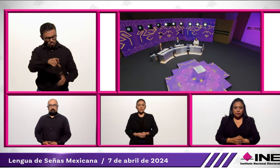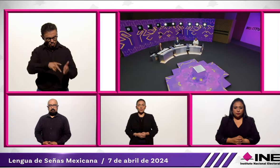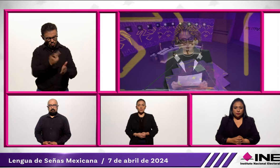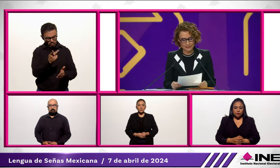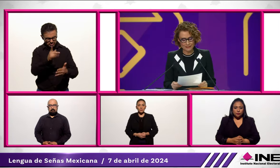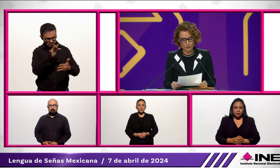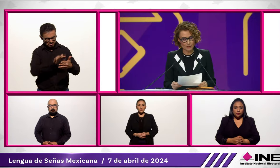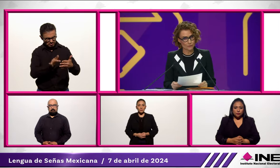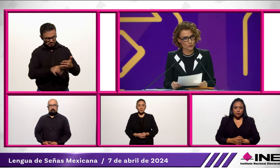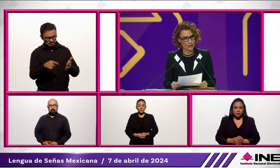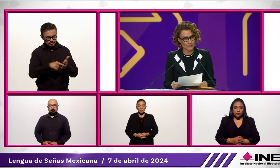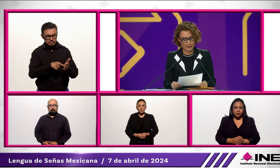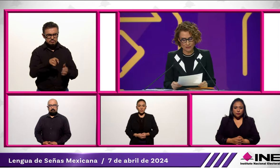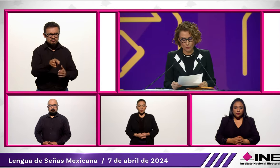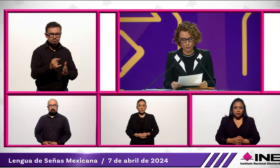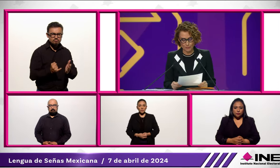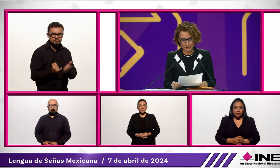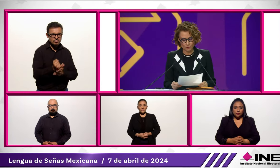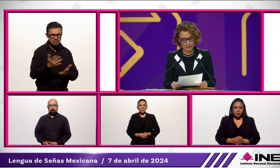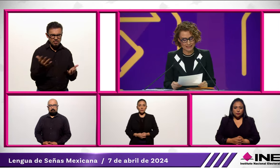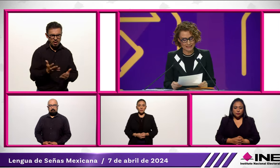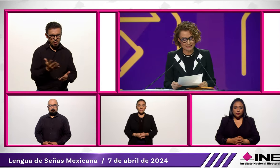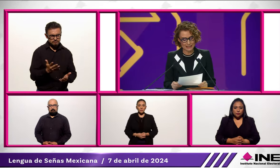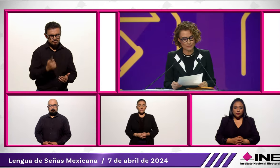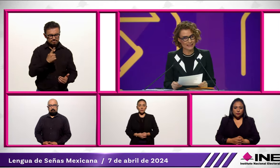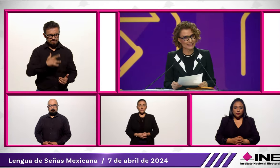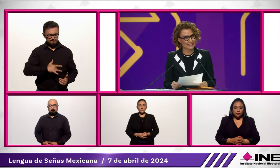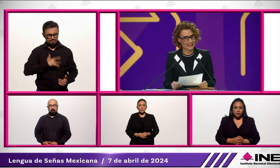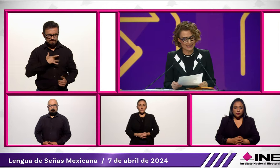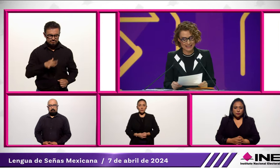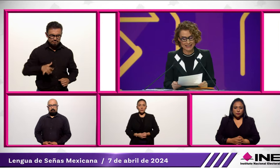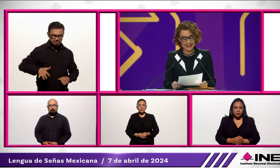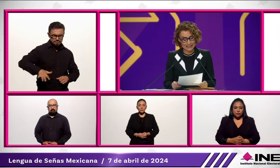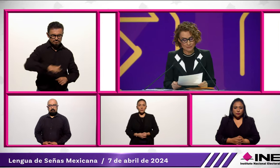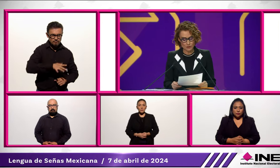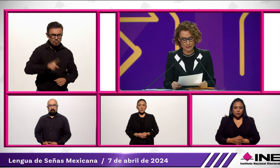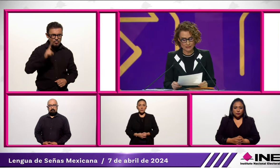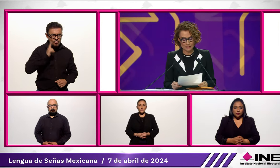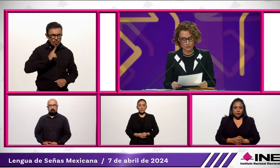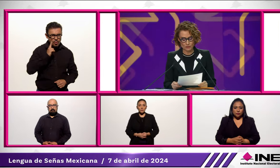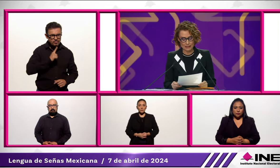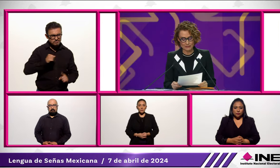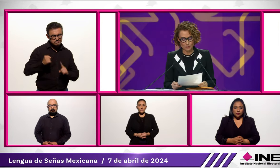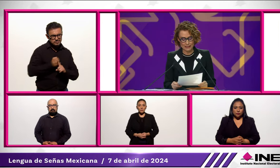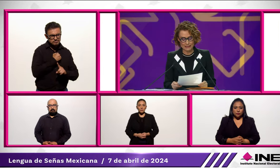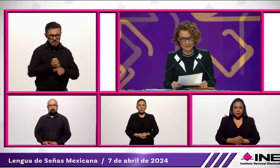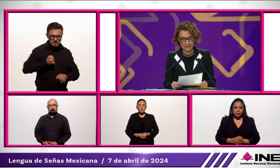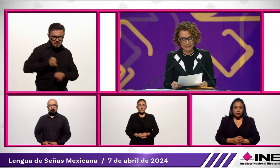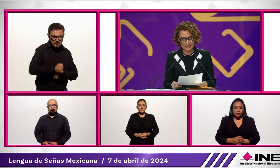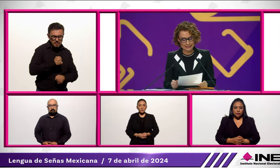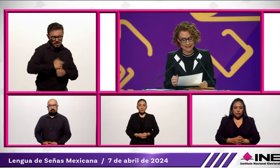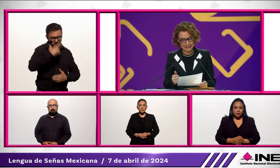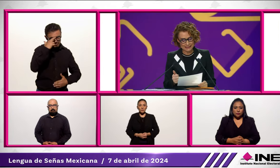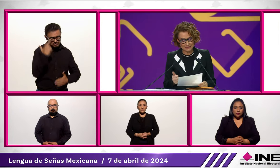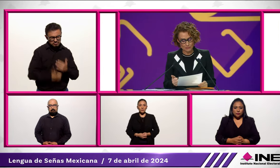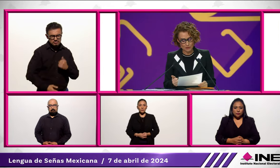acciones sustantivas y con enfoque de derechos humanos va a realizar para atender las violencias contra las mujeres, si las alertas de